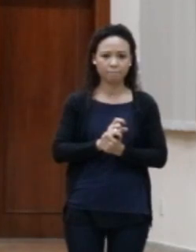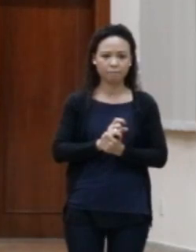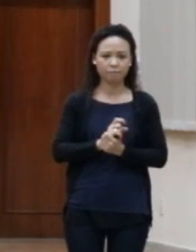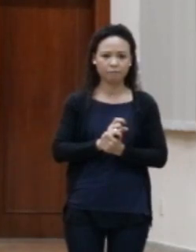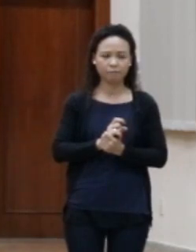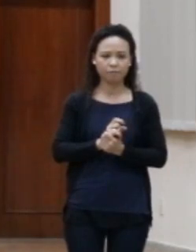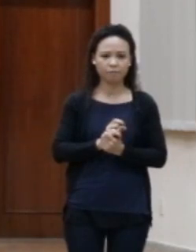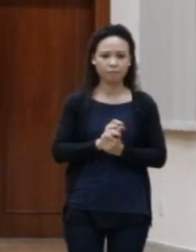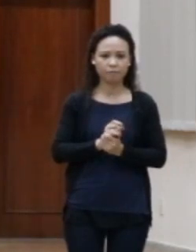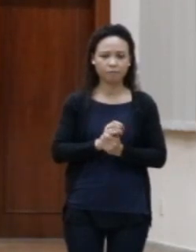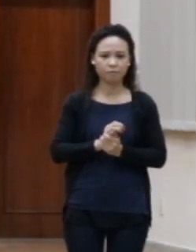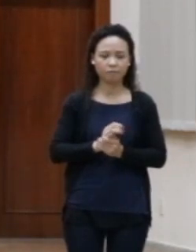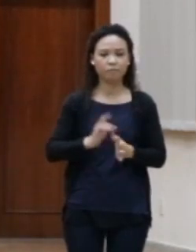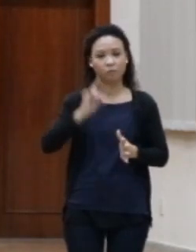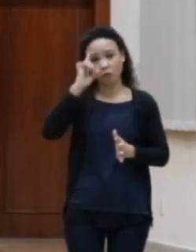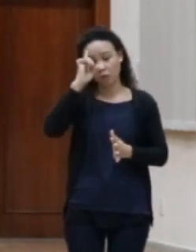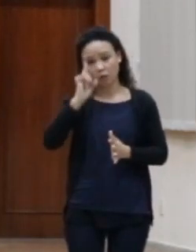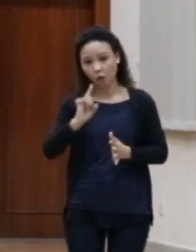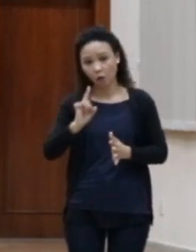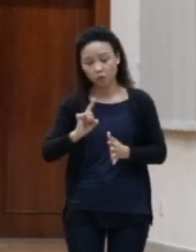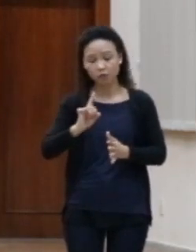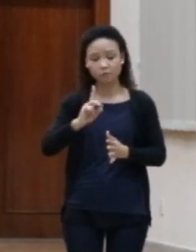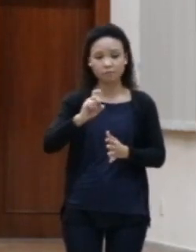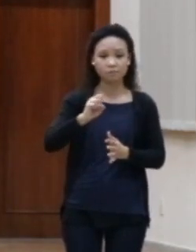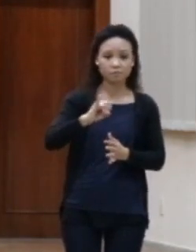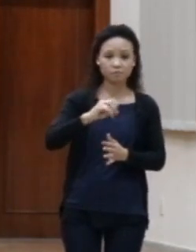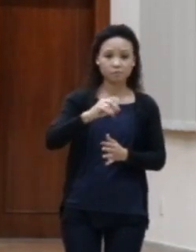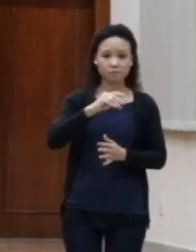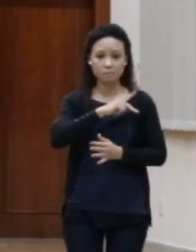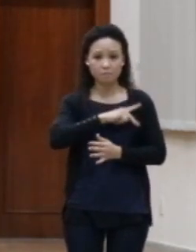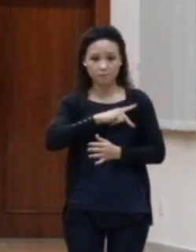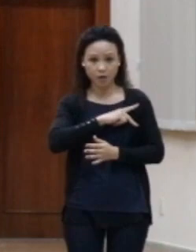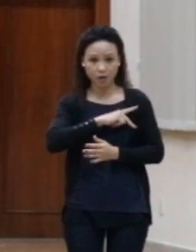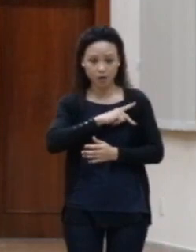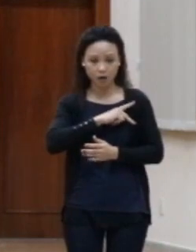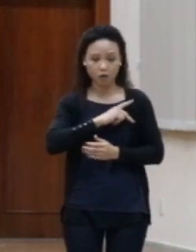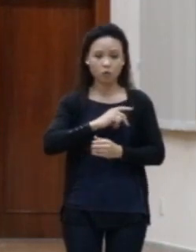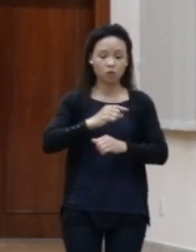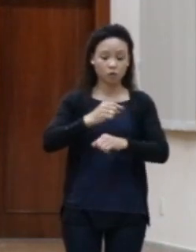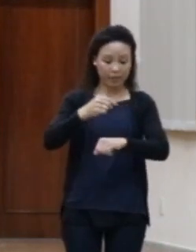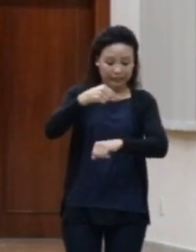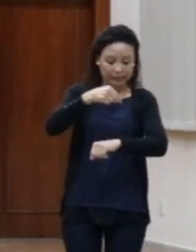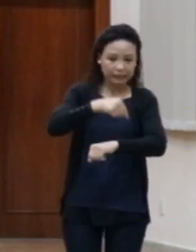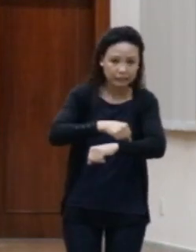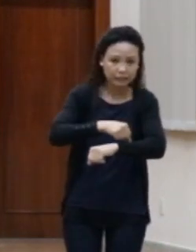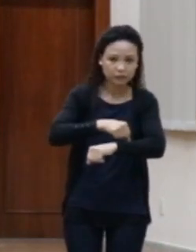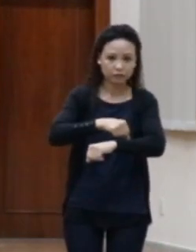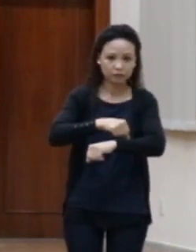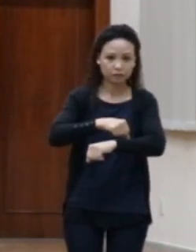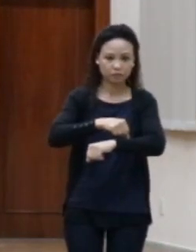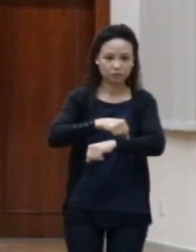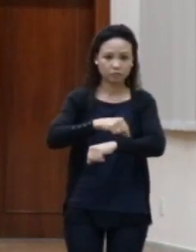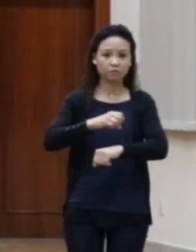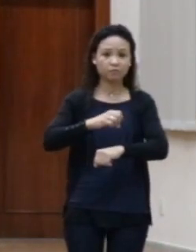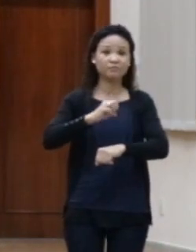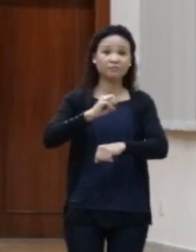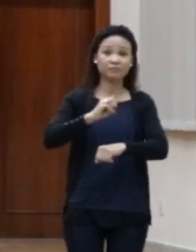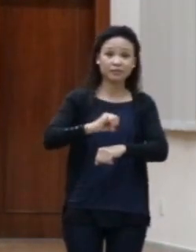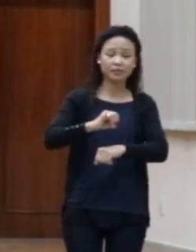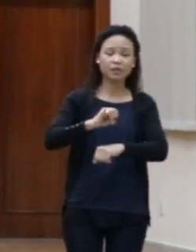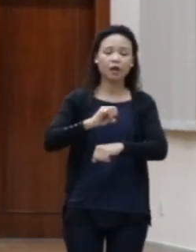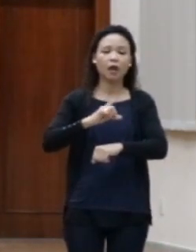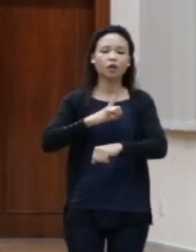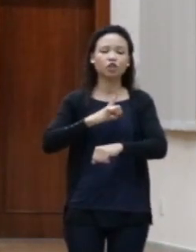não sabe se a dificuldade de Paulo, a enfermidade de Paulo, ou seu espinho na carne era uma enfermidade de visão